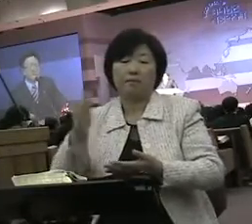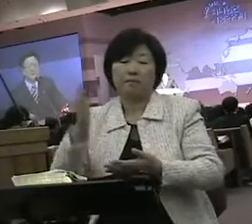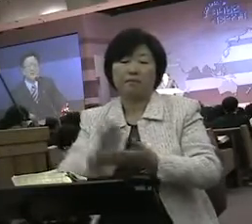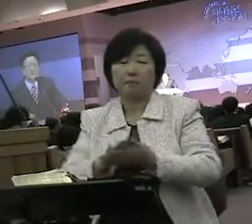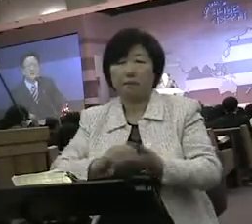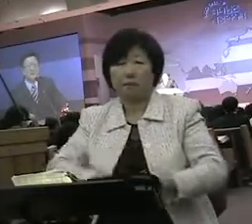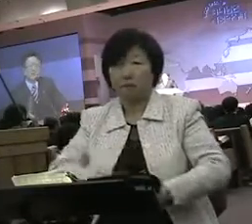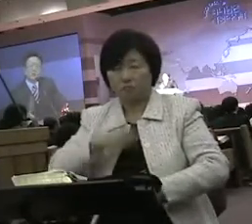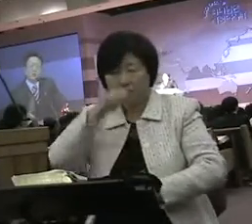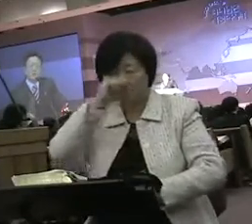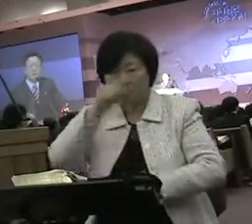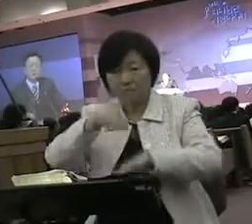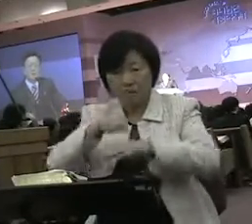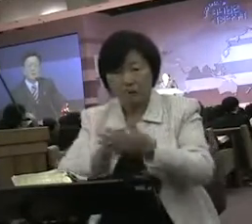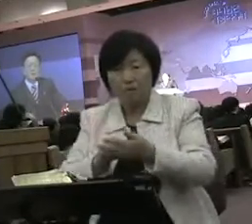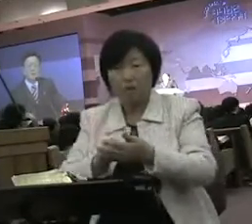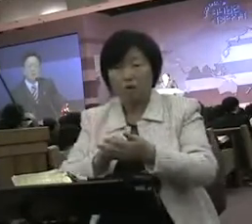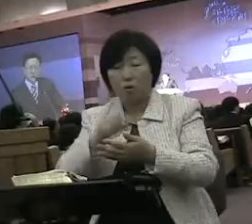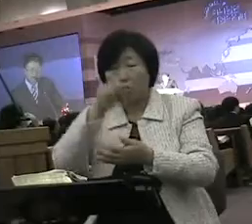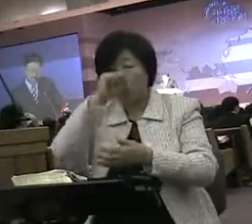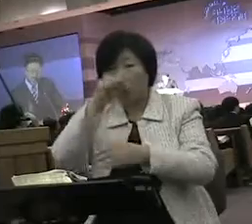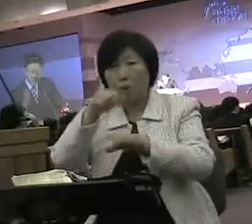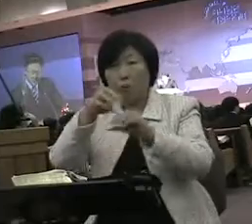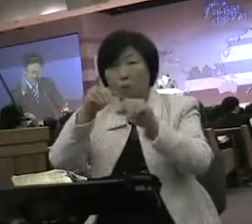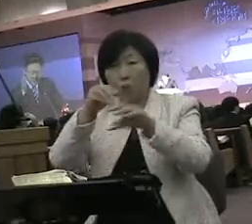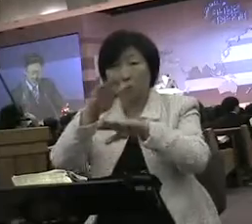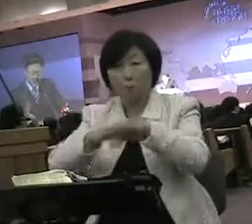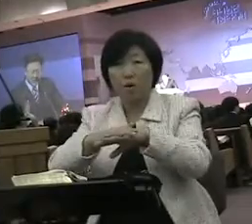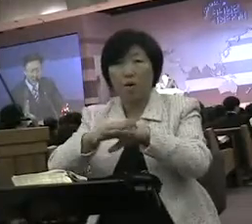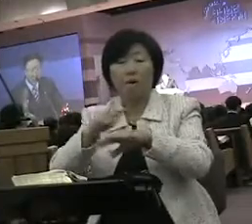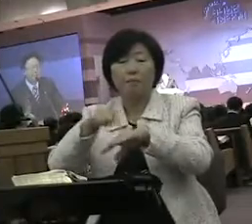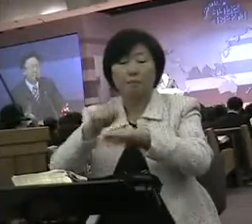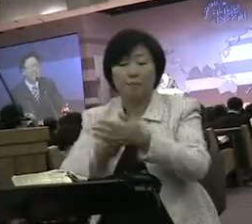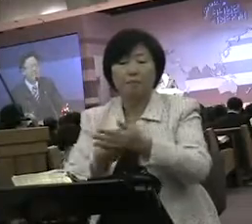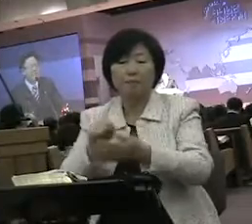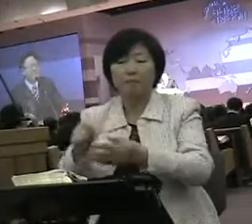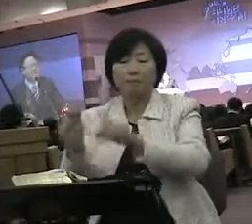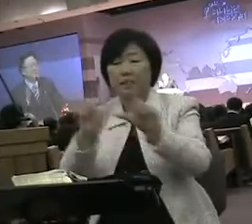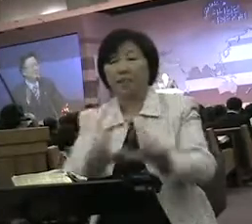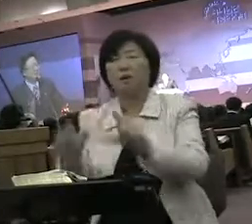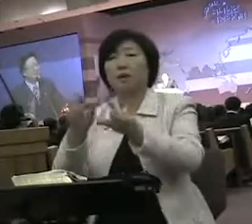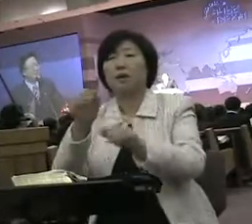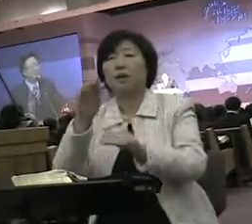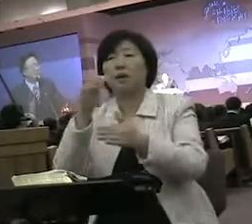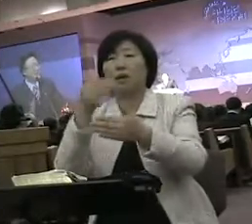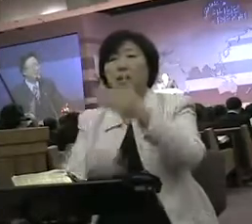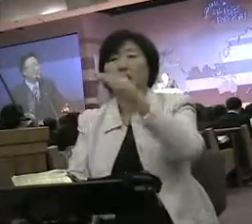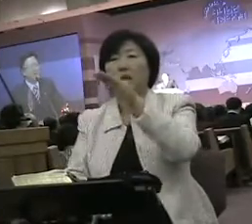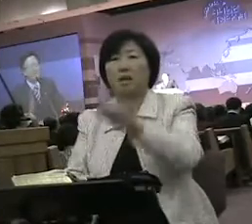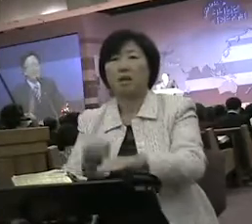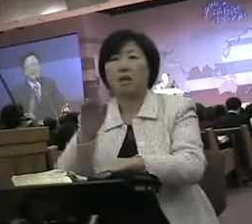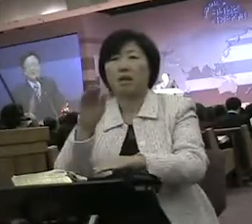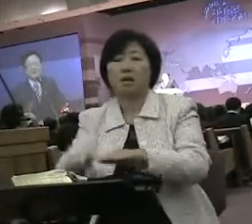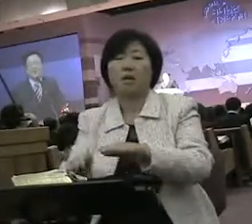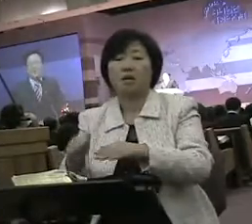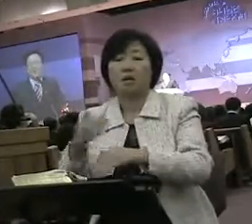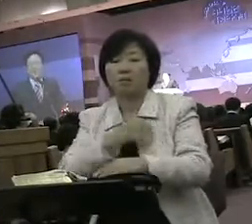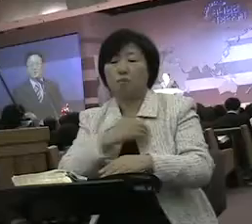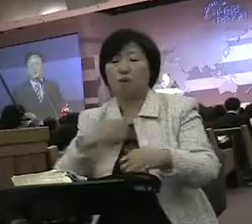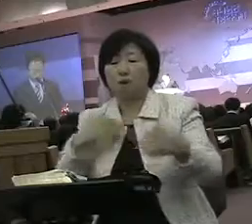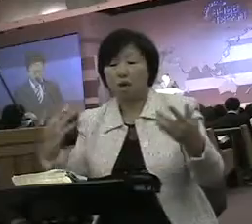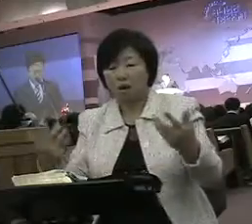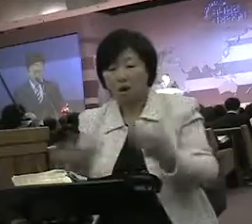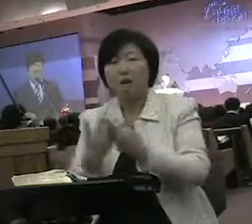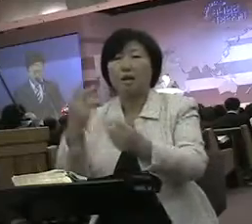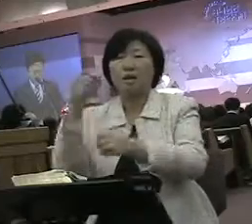선한 마음, 옥토의 마음, 그래서 그 삶의 자취마다 정말 풍성한 열매를 남기는